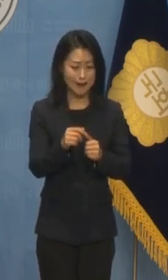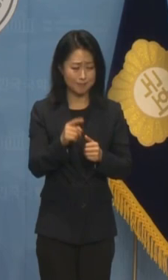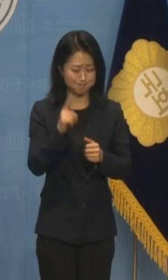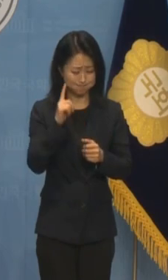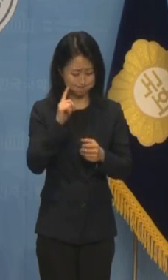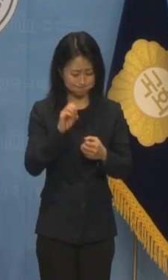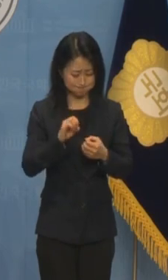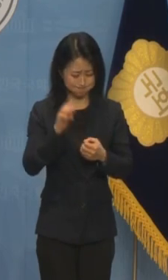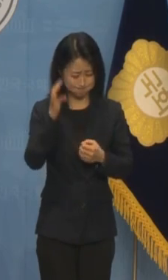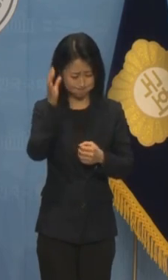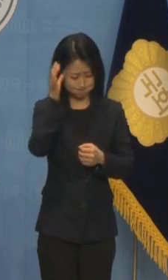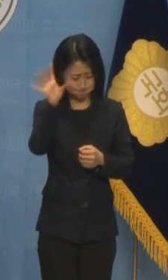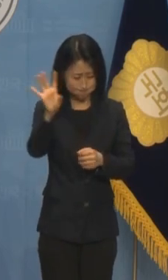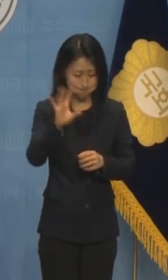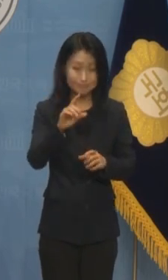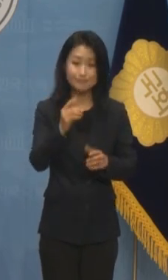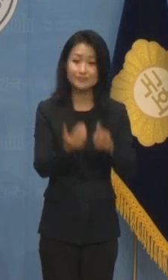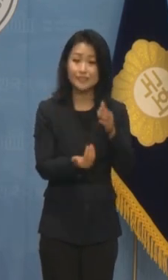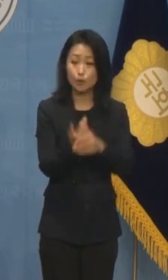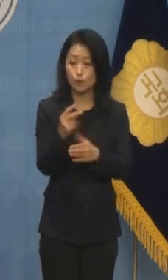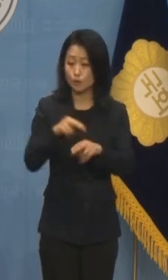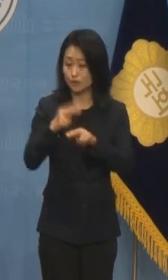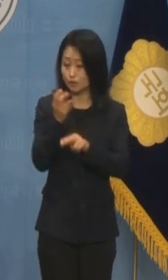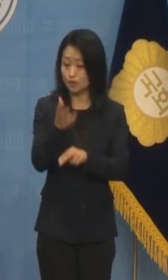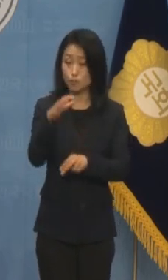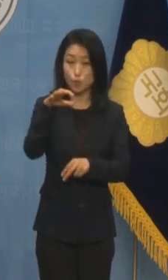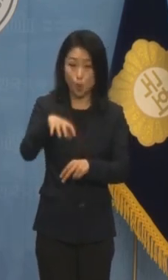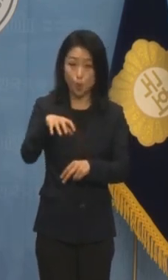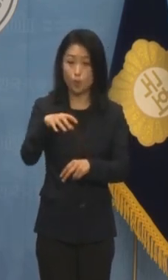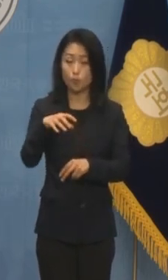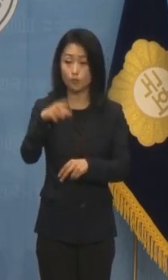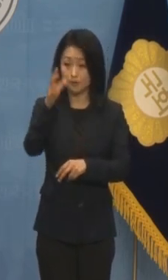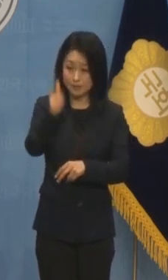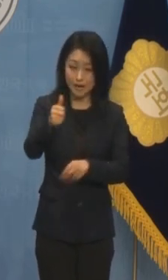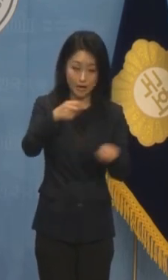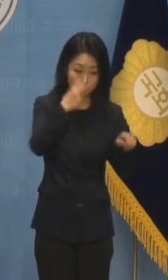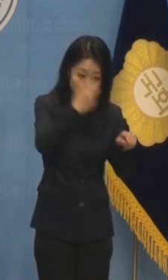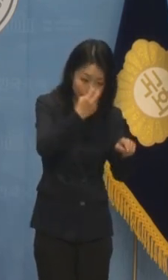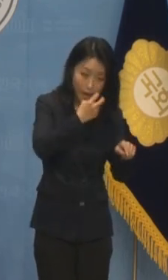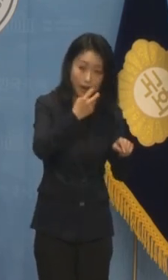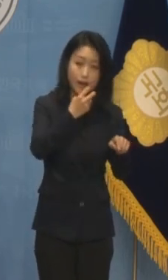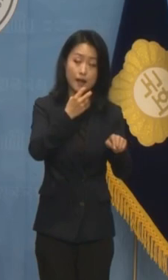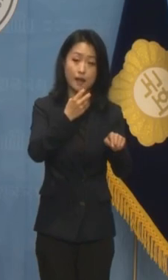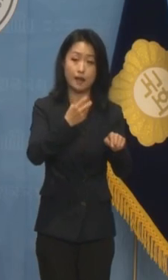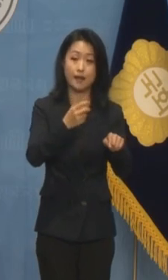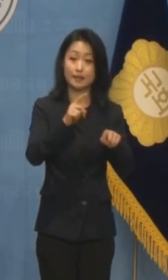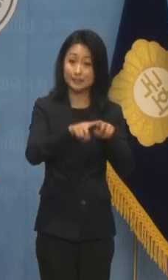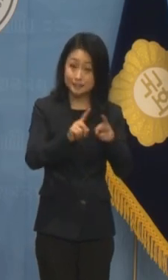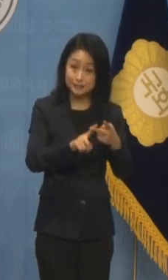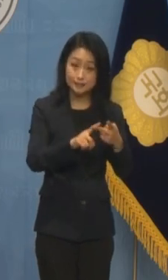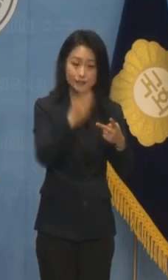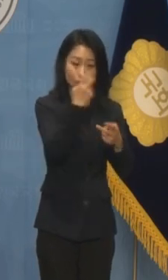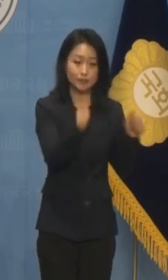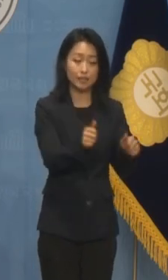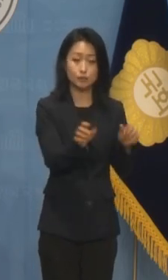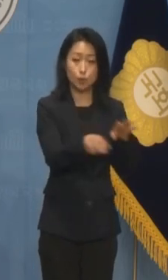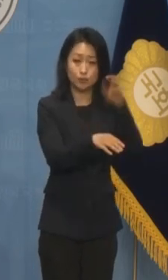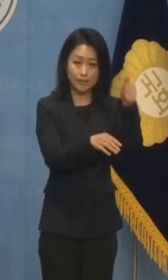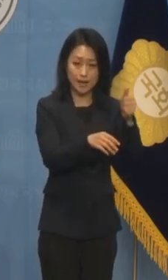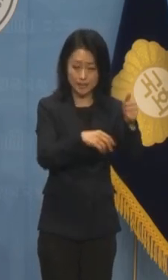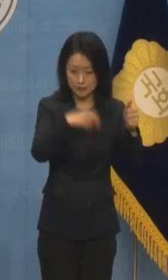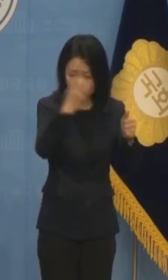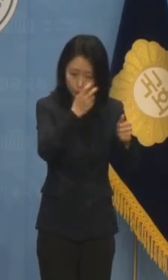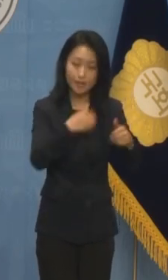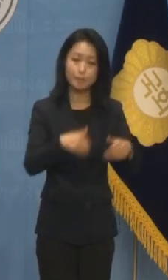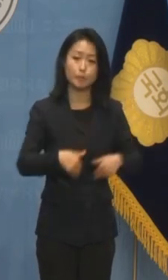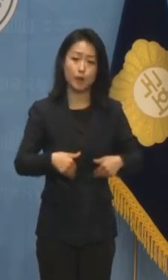사건 관련해서는 공수처 이전에 이원석 총장이 직접 나서야 하지 않습니까?